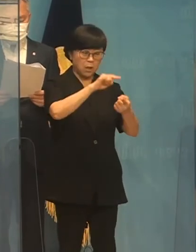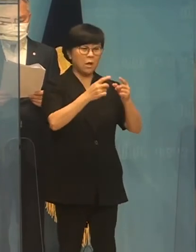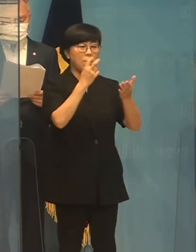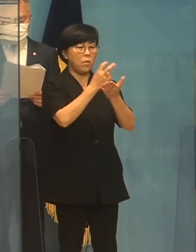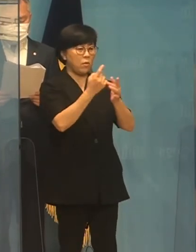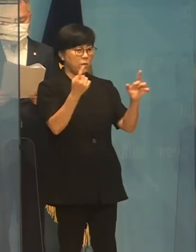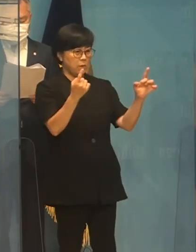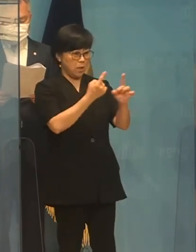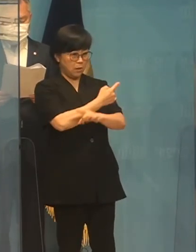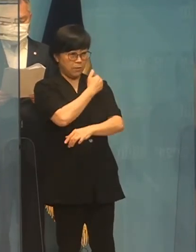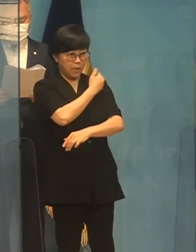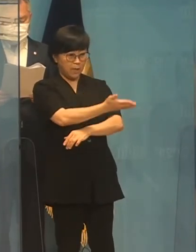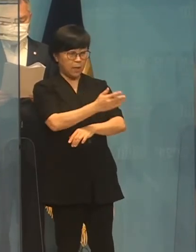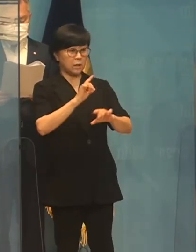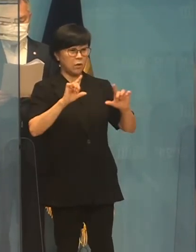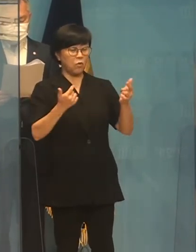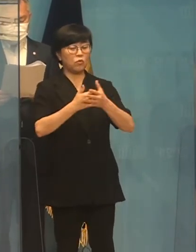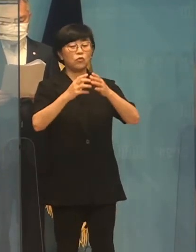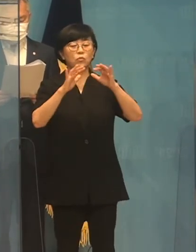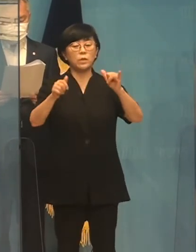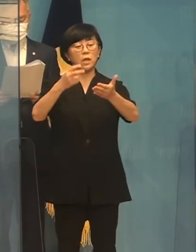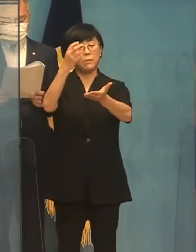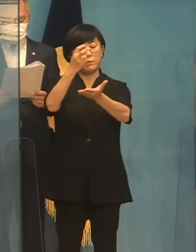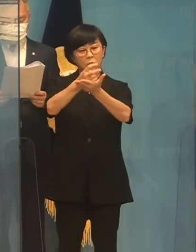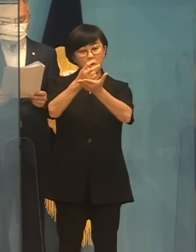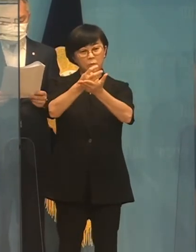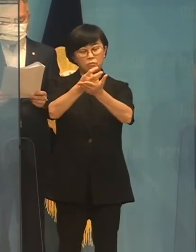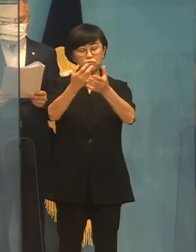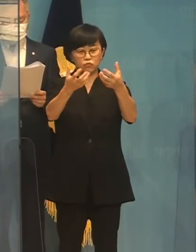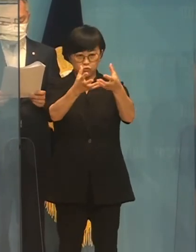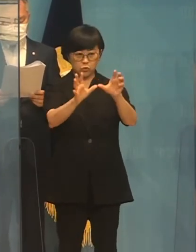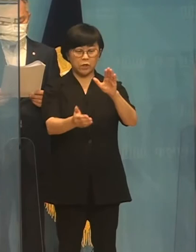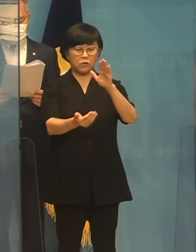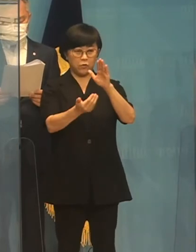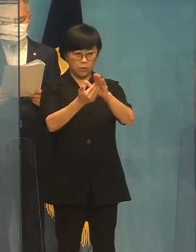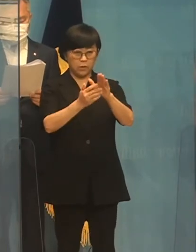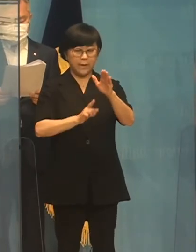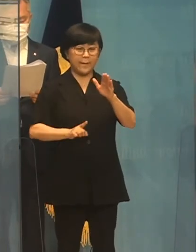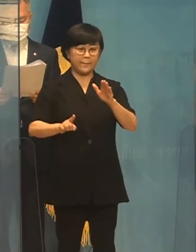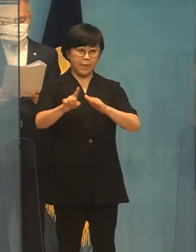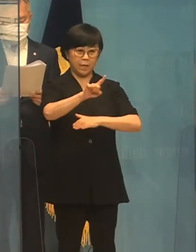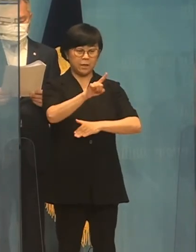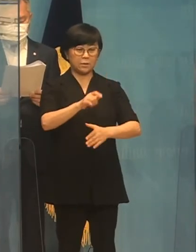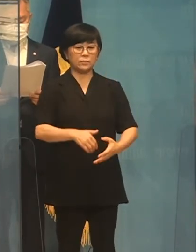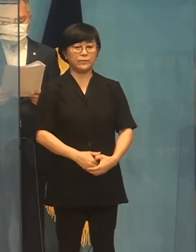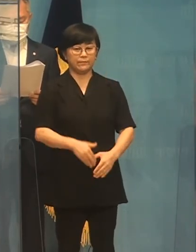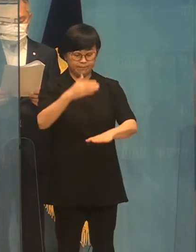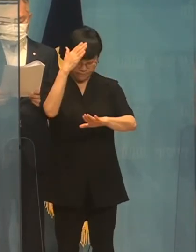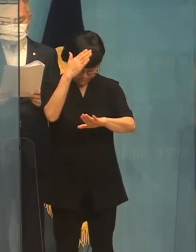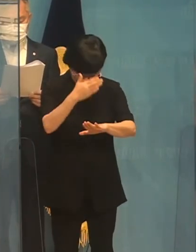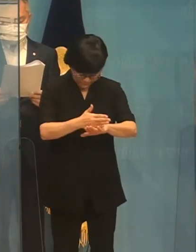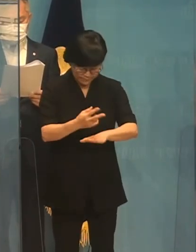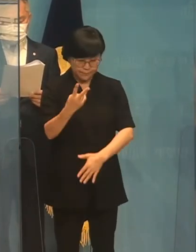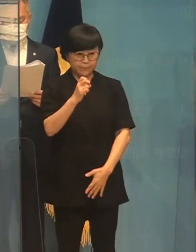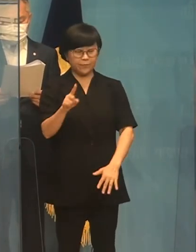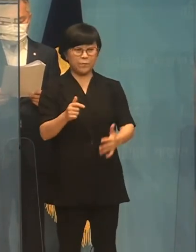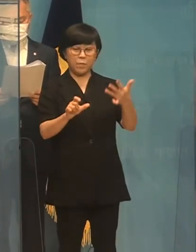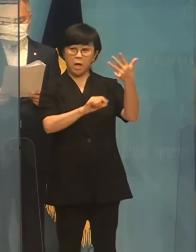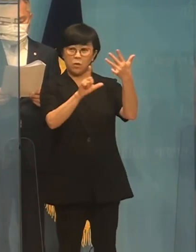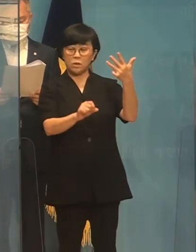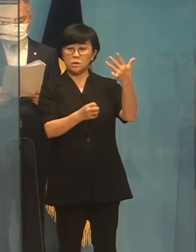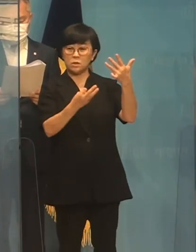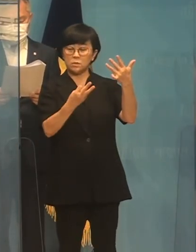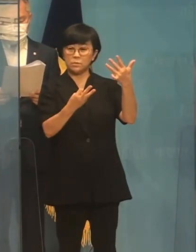과제를 방치하지 않고 국민의 사법부를 이루는 노력에 박차를 가해나가겠습니다. 감사합니다. 2021년 8월